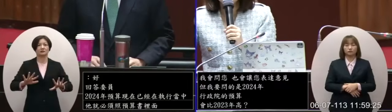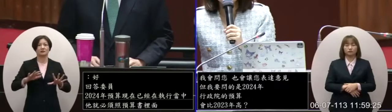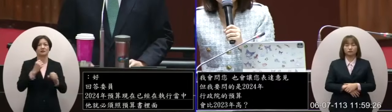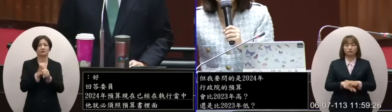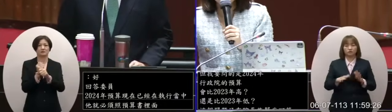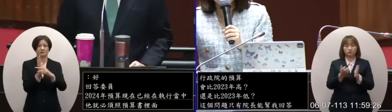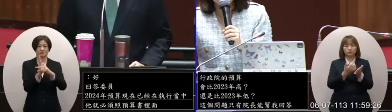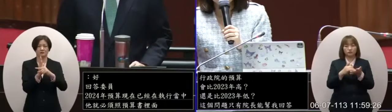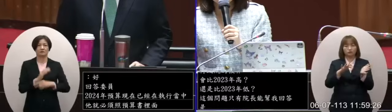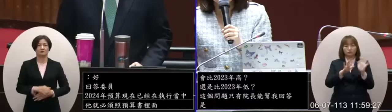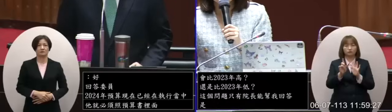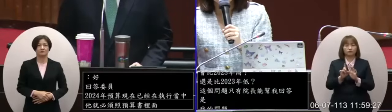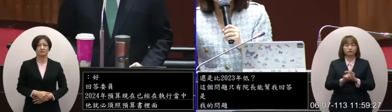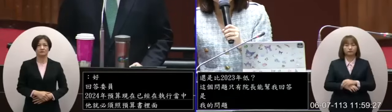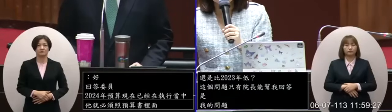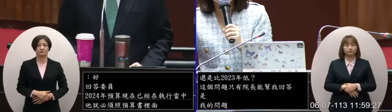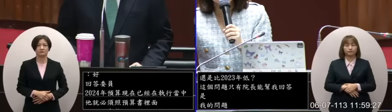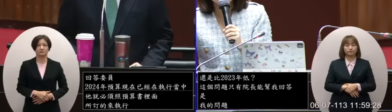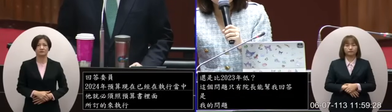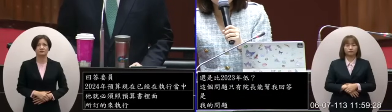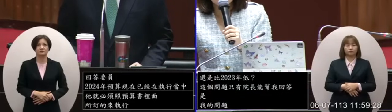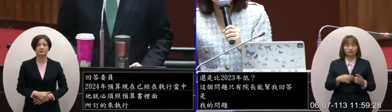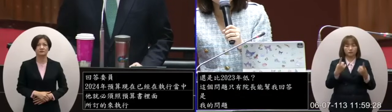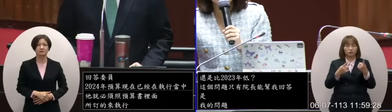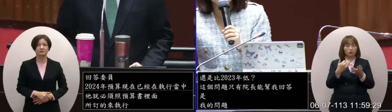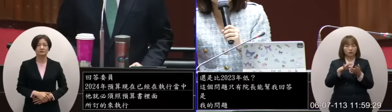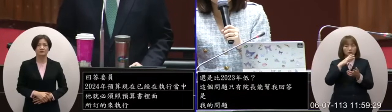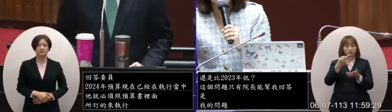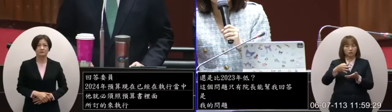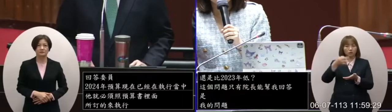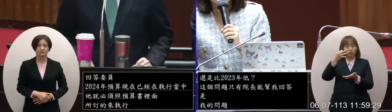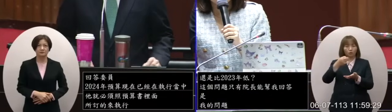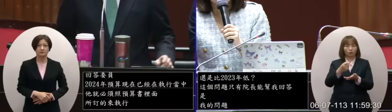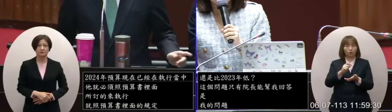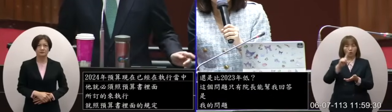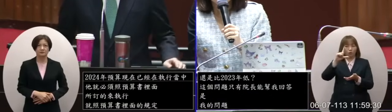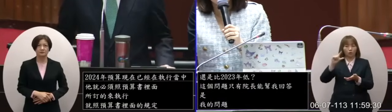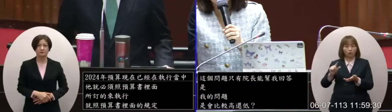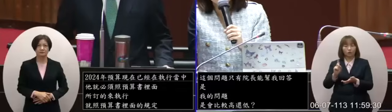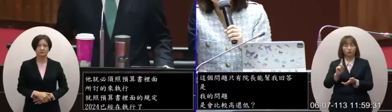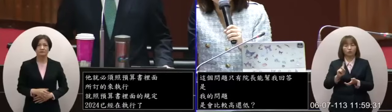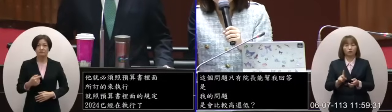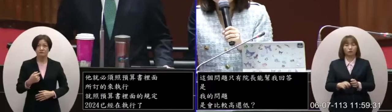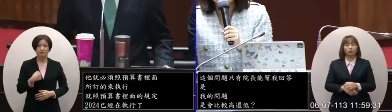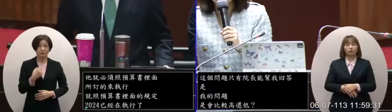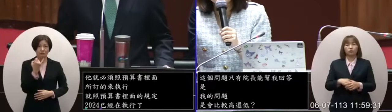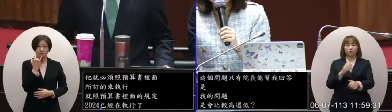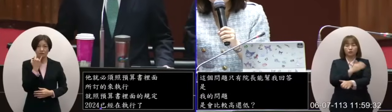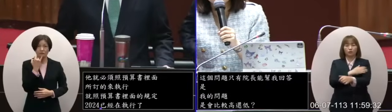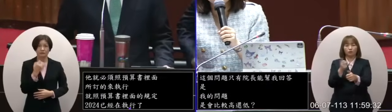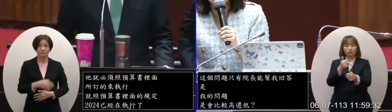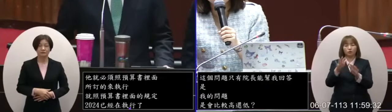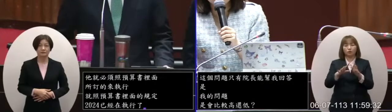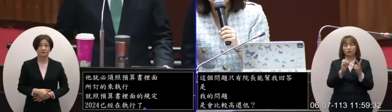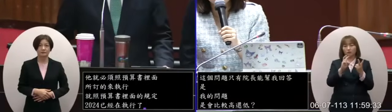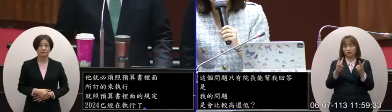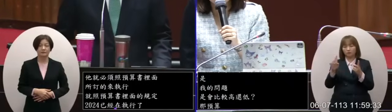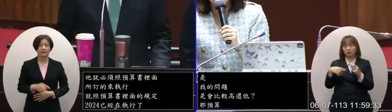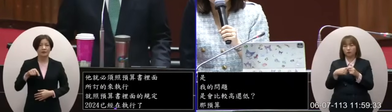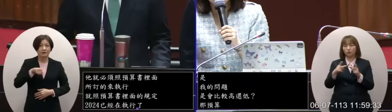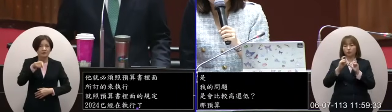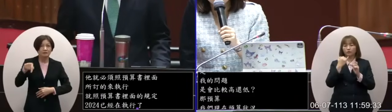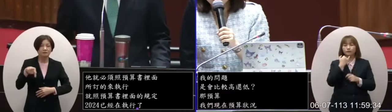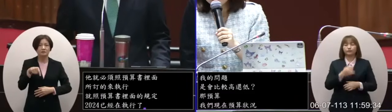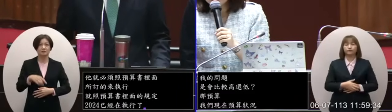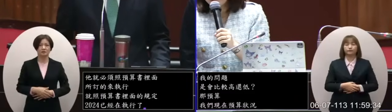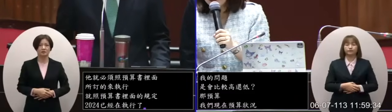对吧？我们的预算状况是比他高还是比他低？ 我可以解释。 过客可以回答，因为现在是2024。 因为我们那